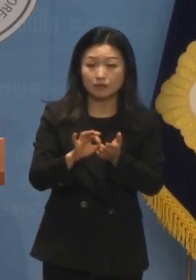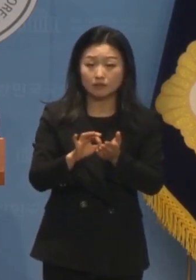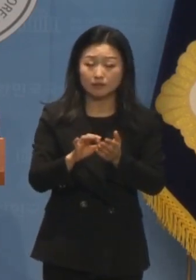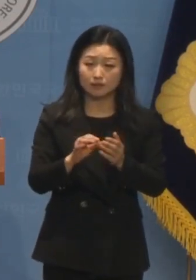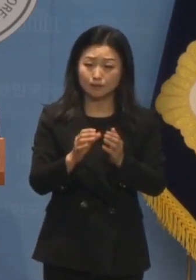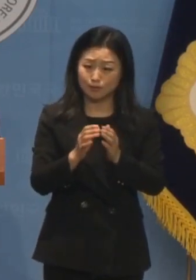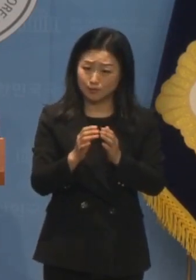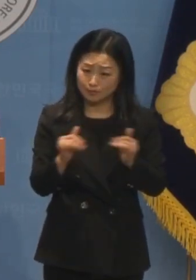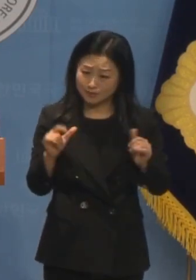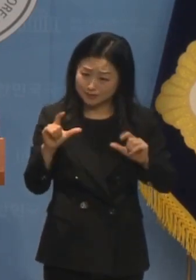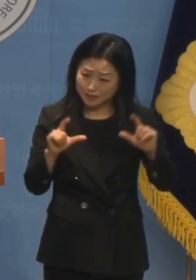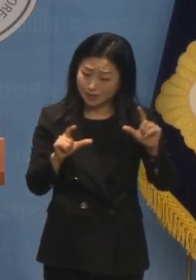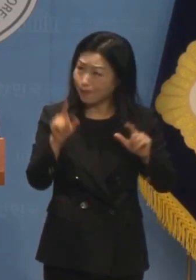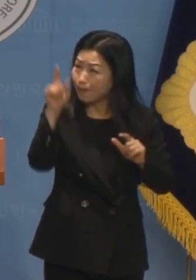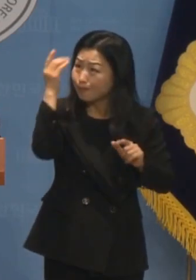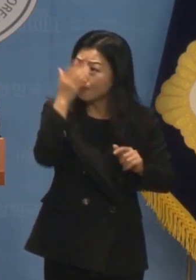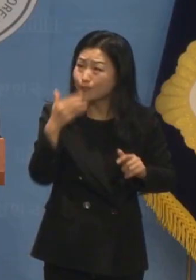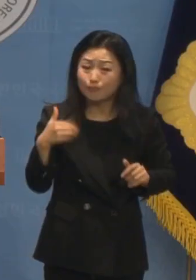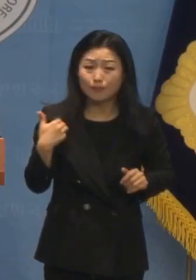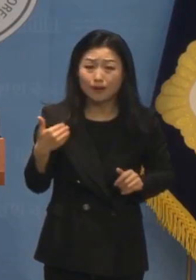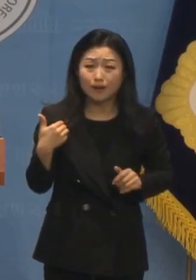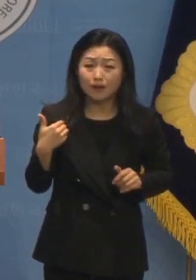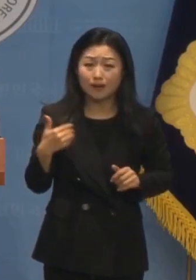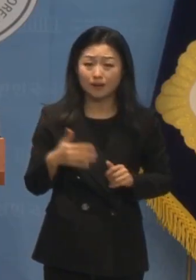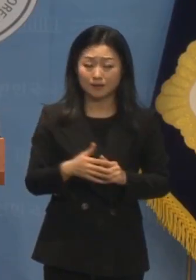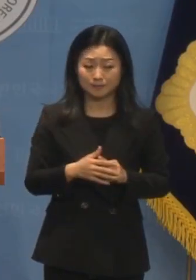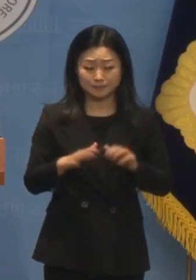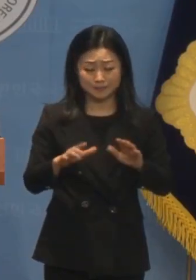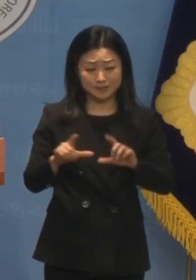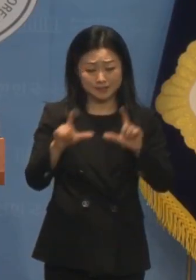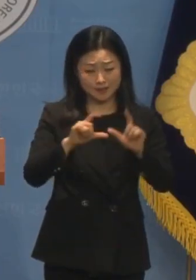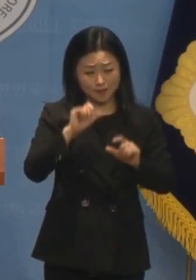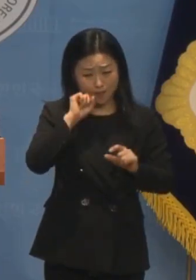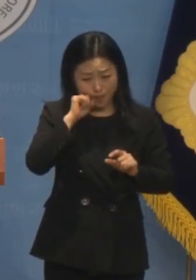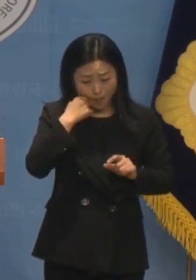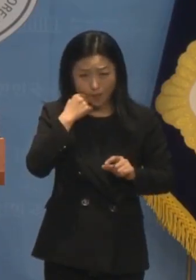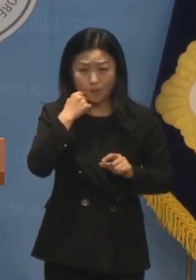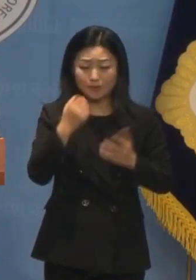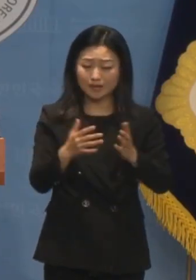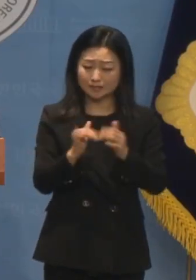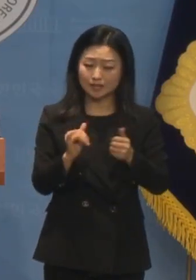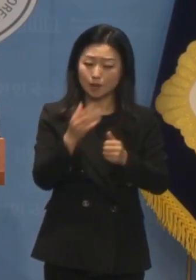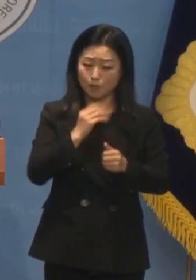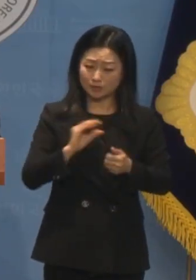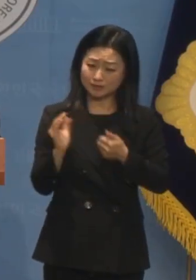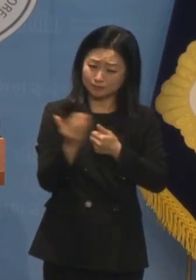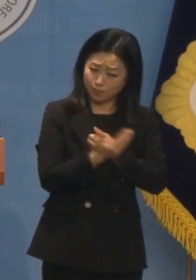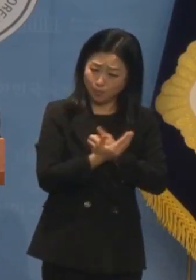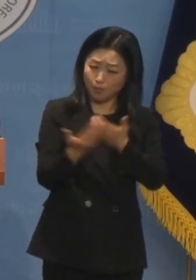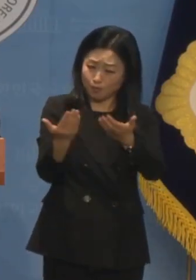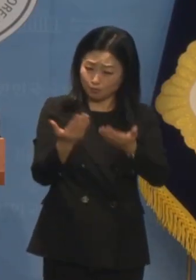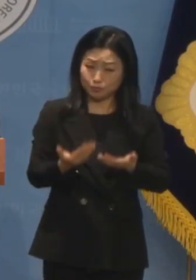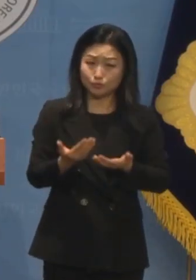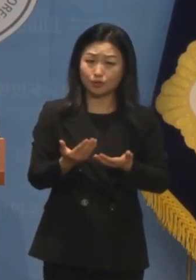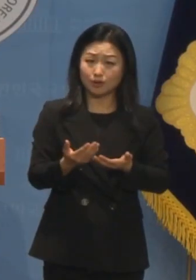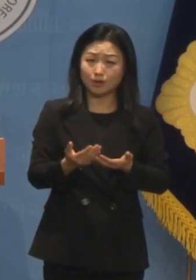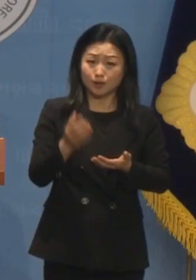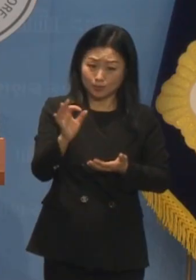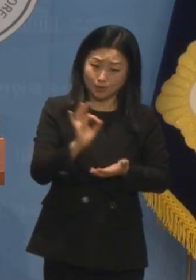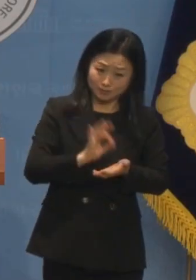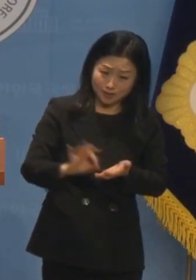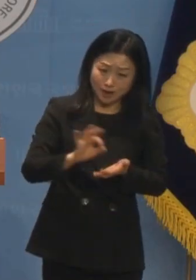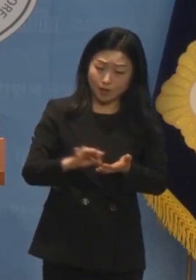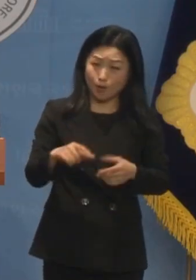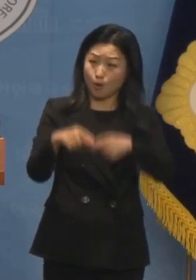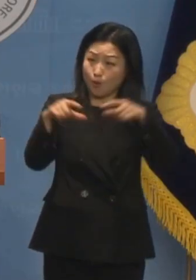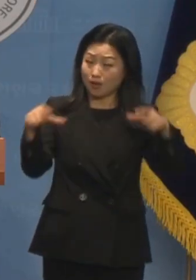국민들입니다 어려운 분들의 삶을 돌보는 약자 복지를 적극적으로 확대하고